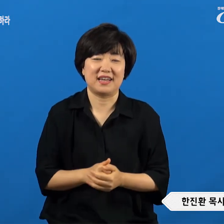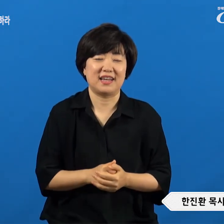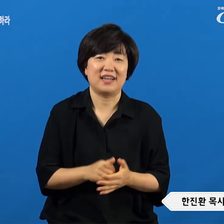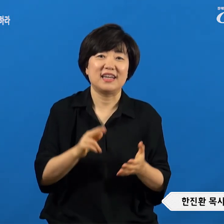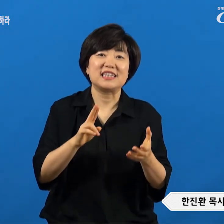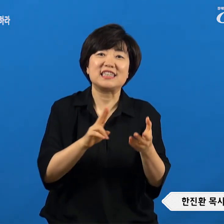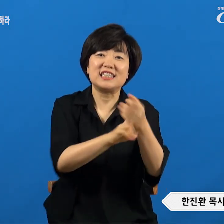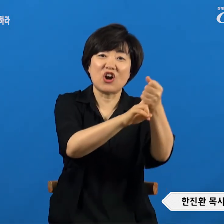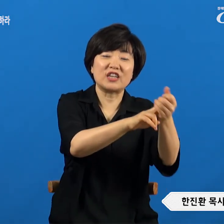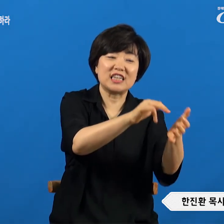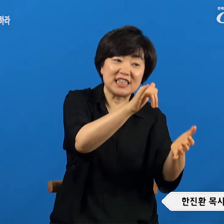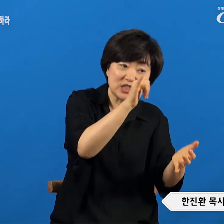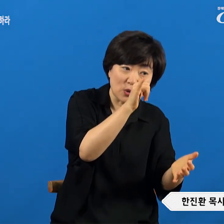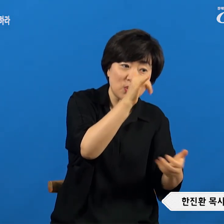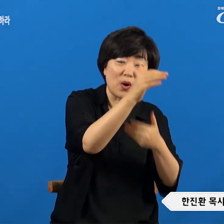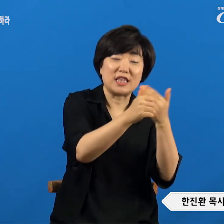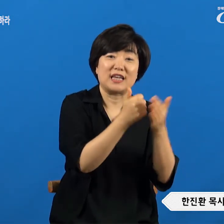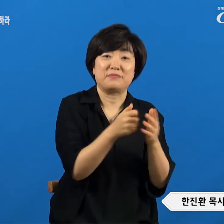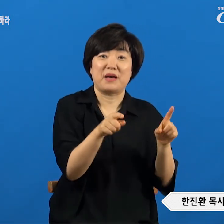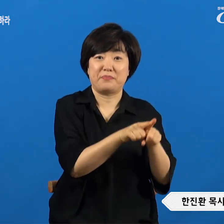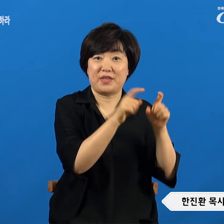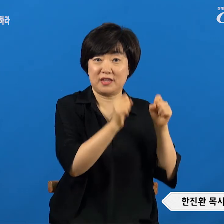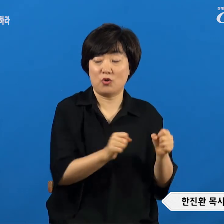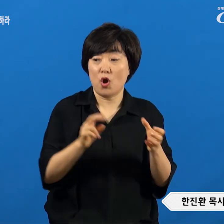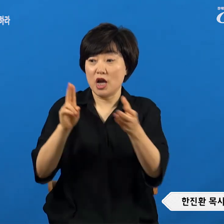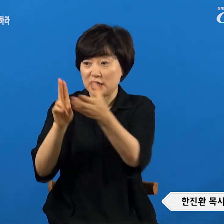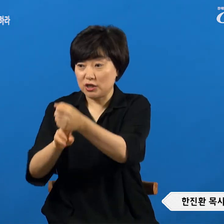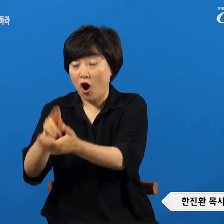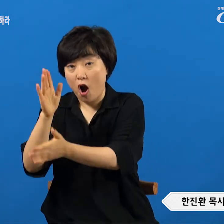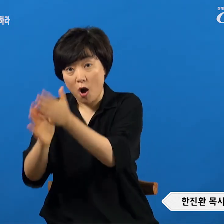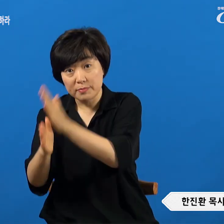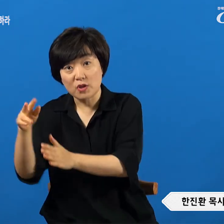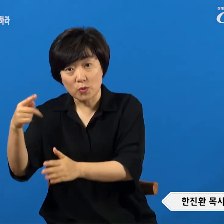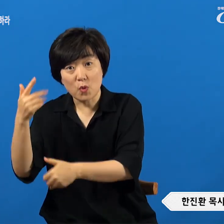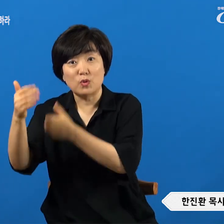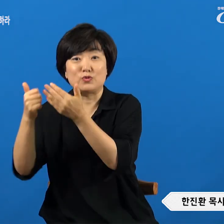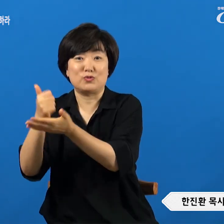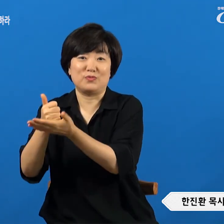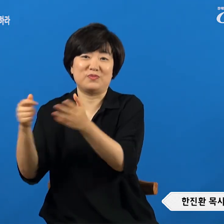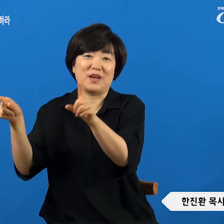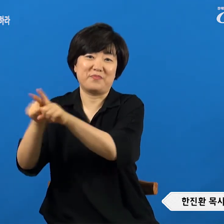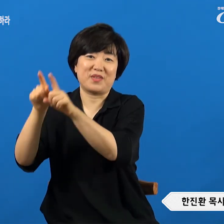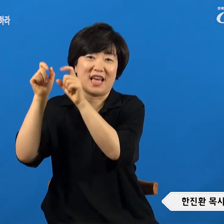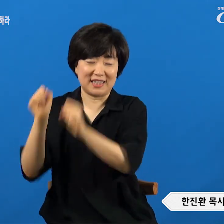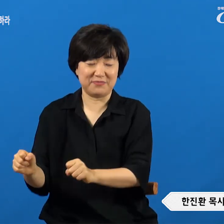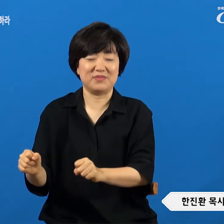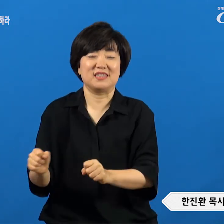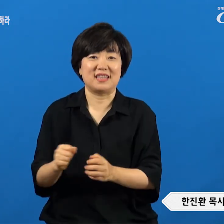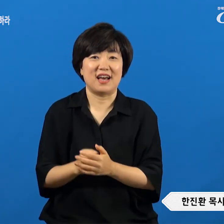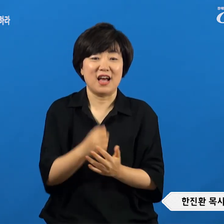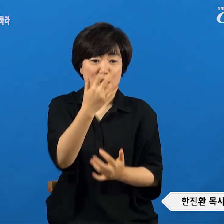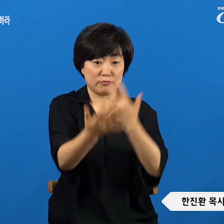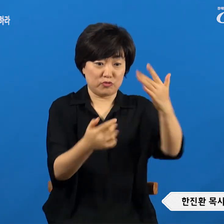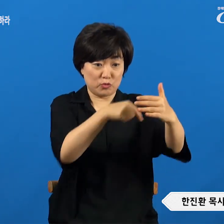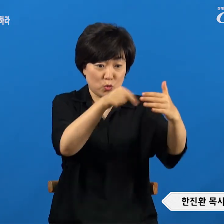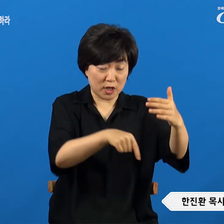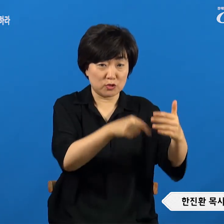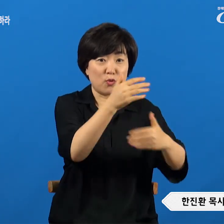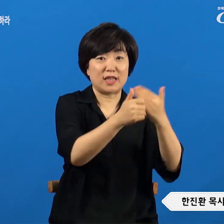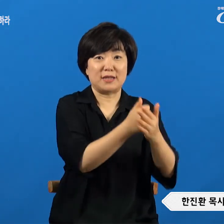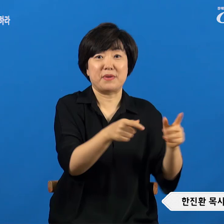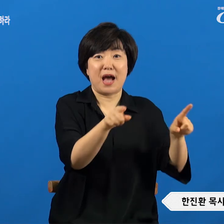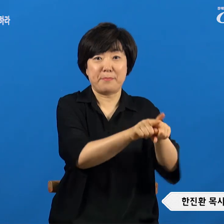기적이 있어도 주님이 함께 하시고, 기적이 없어도 주님이 함께 하십니다. 불 속에서도 주님이 함께